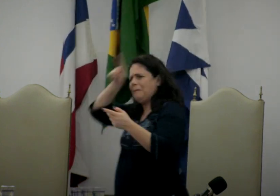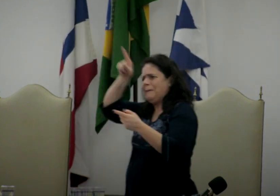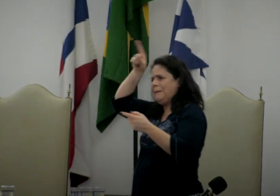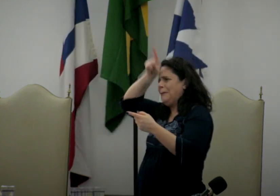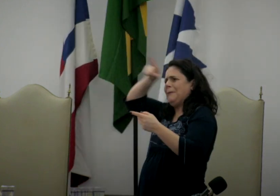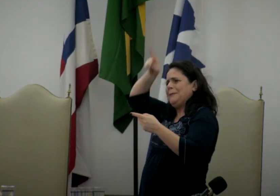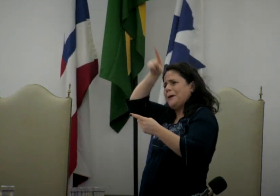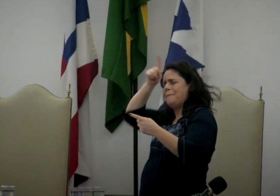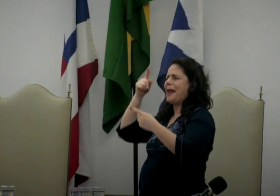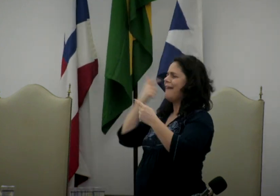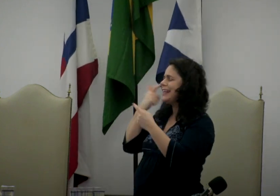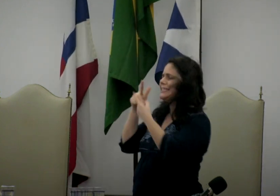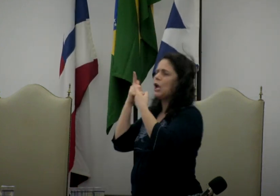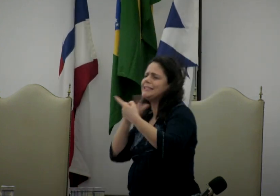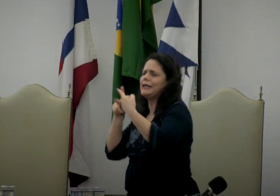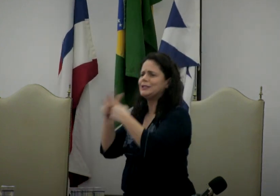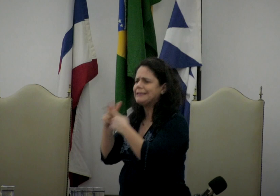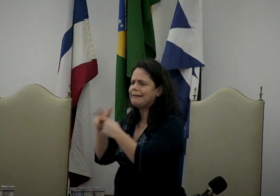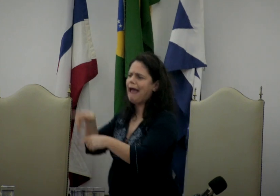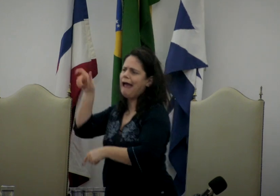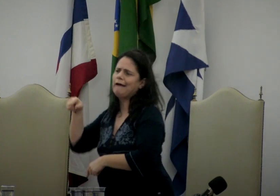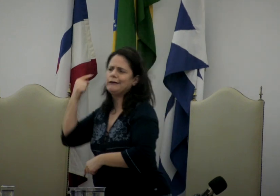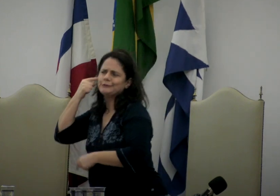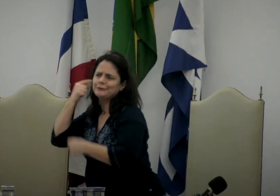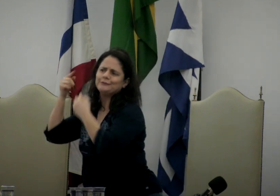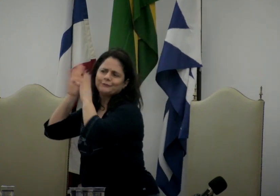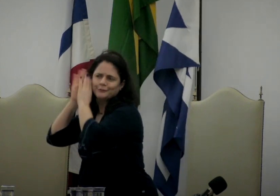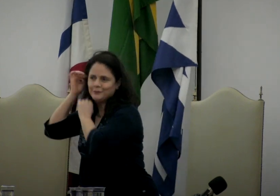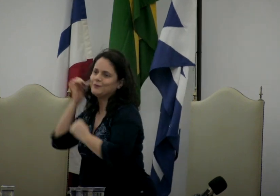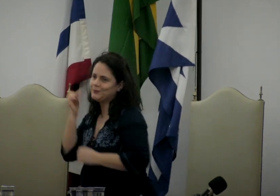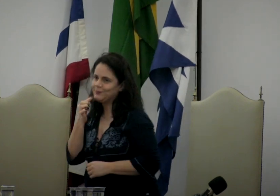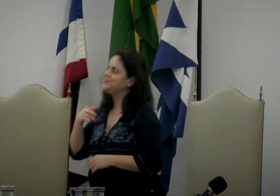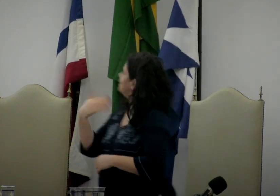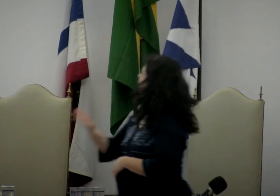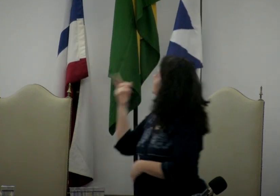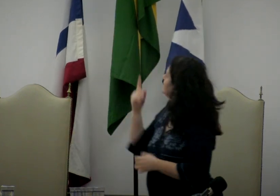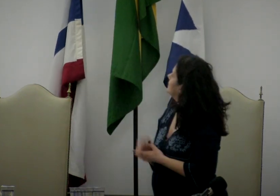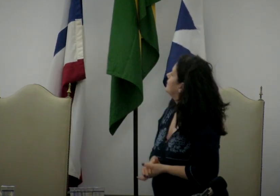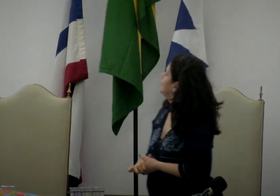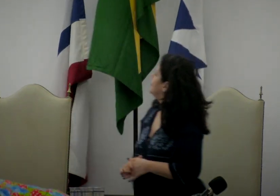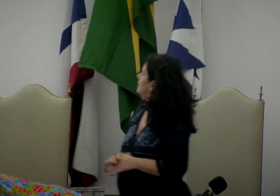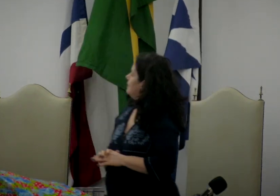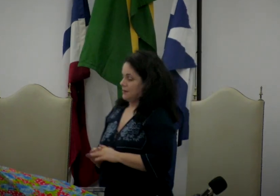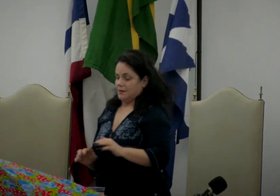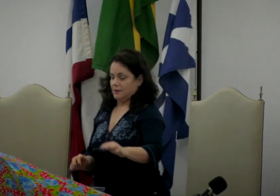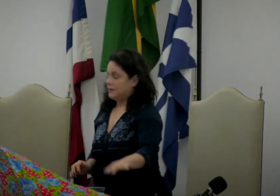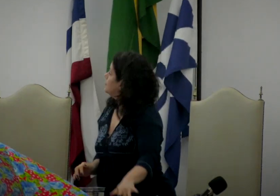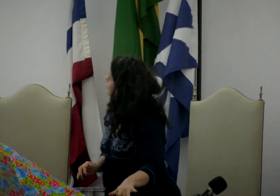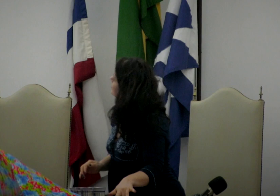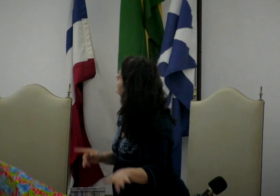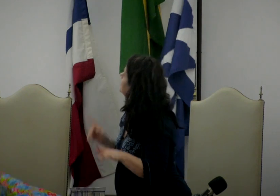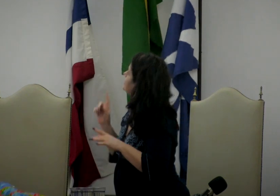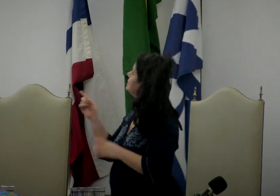foram diversas tentativas e invenções para se tentar consertar um ouvido de um surdo.